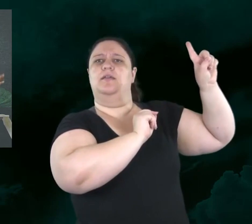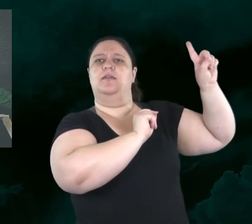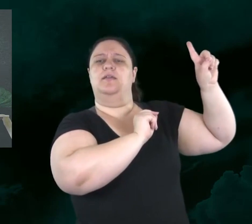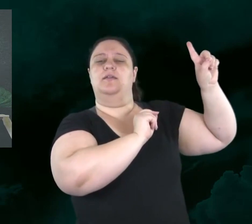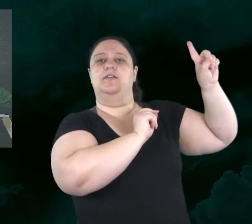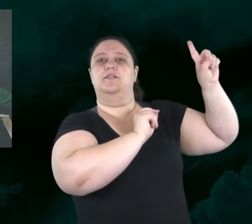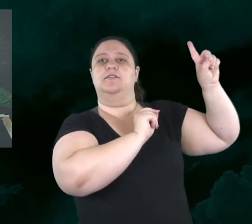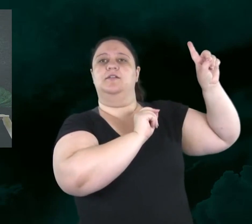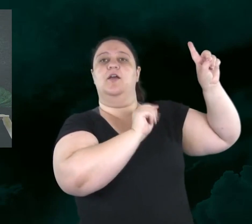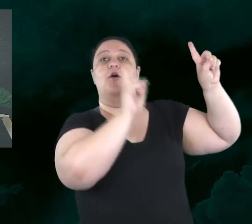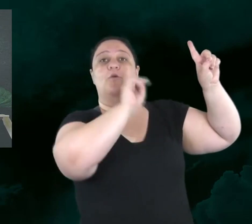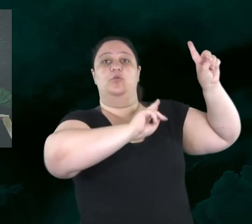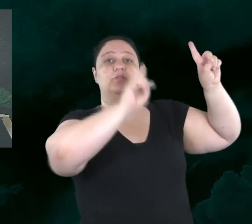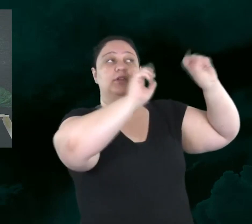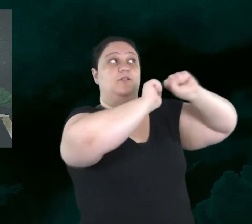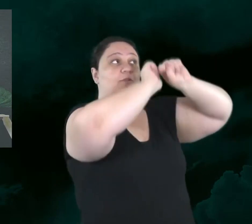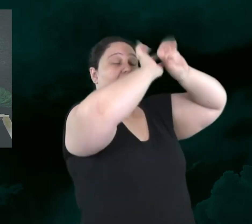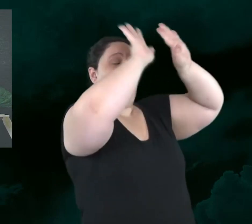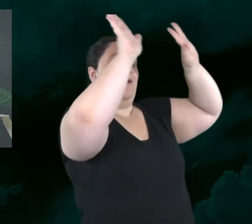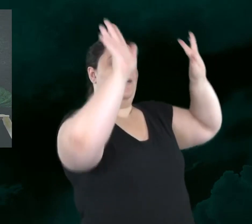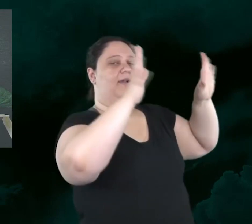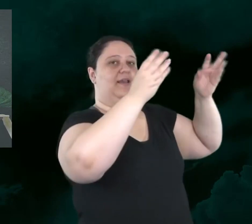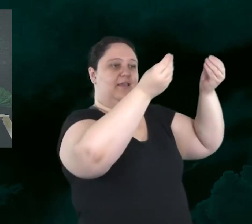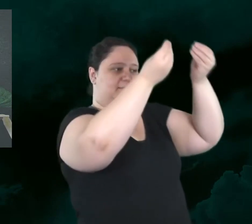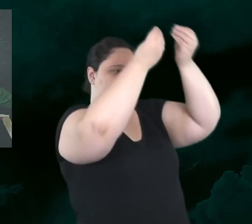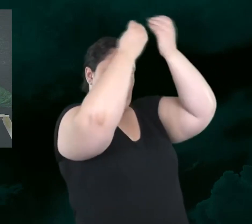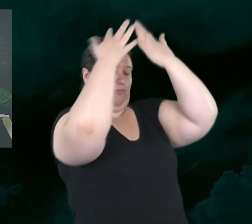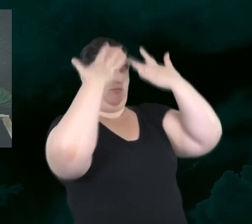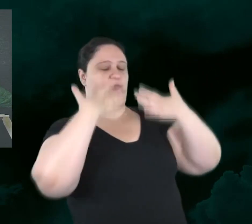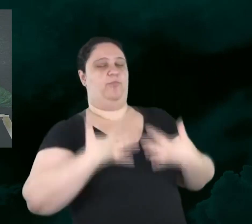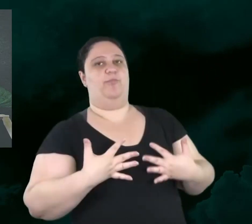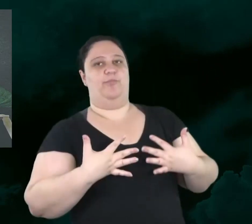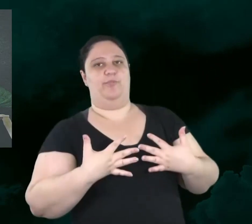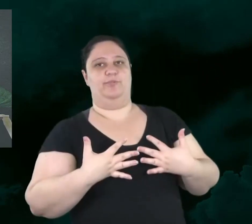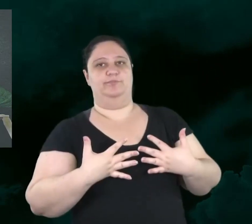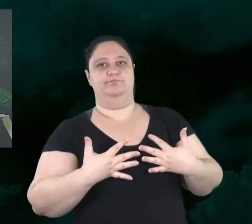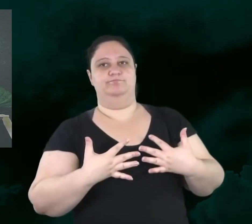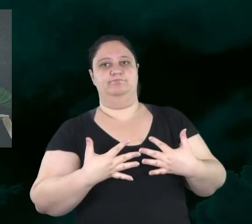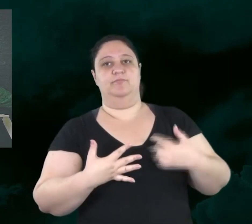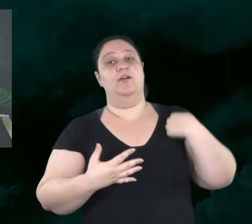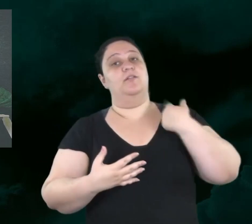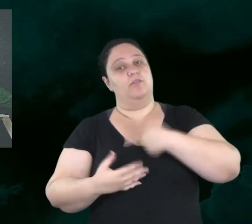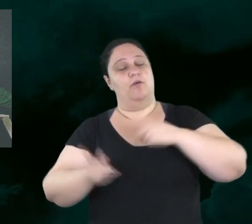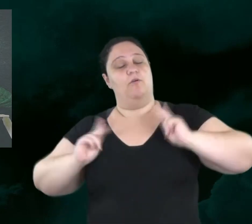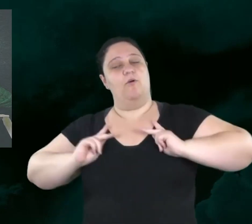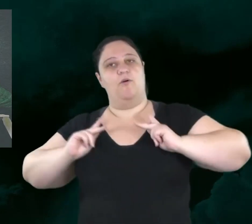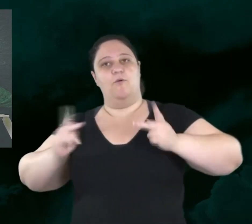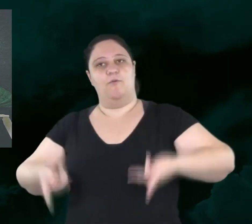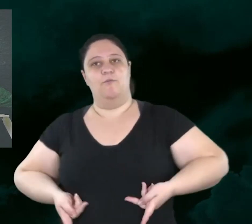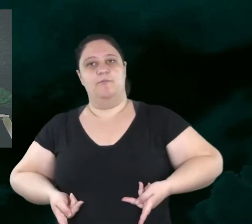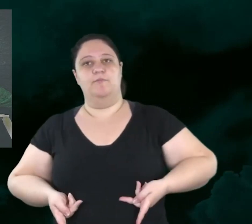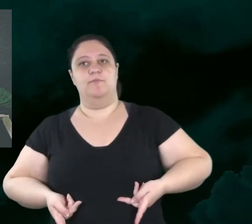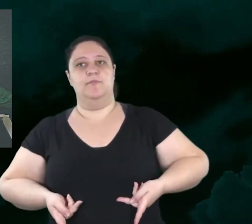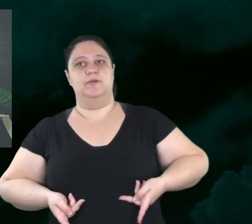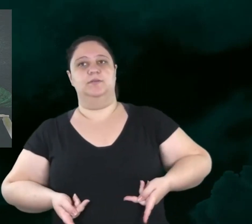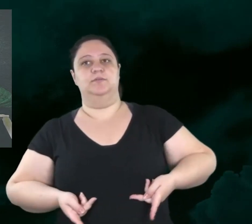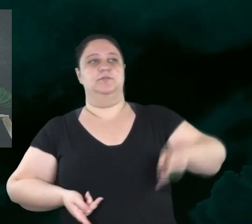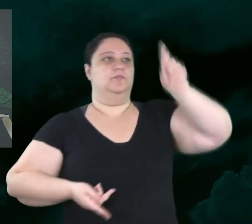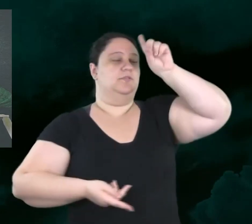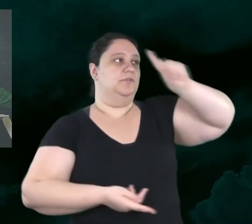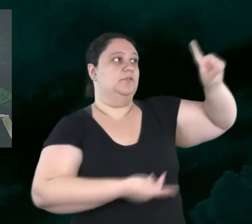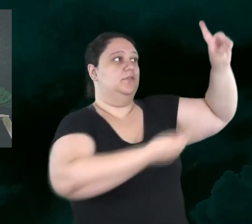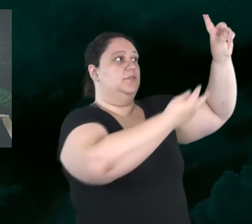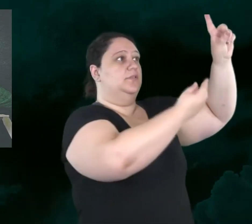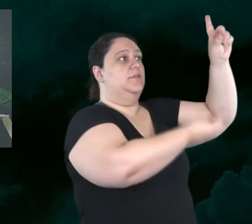através da graça, fazer o homem receber todos os elementos